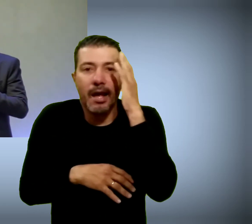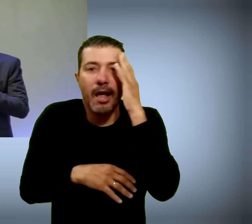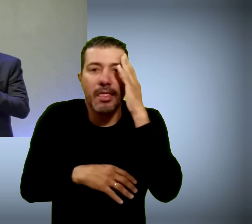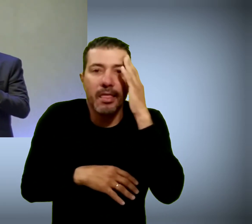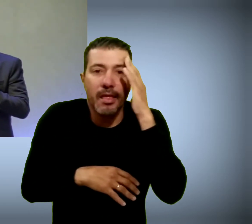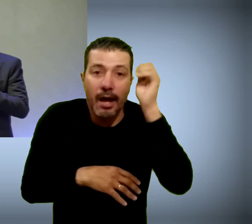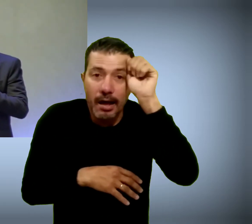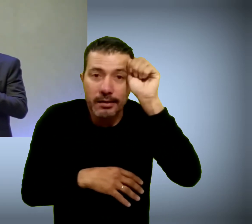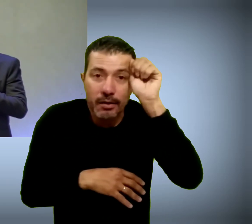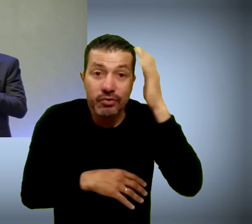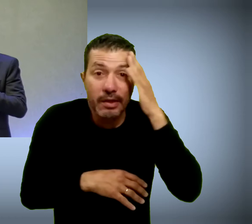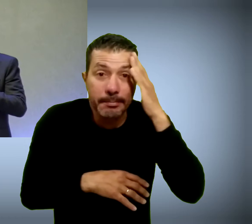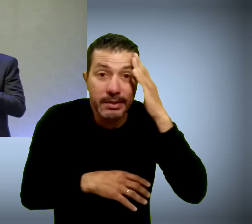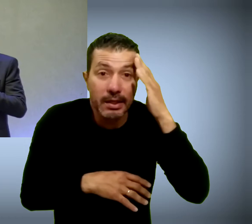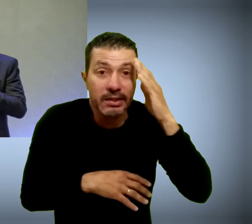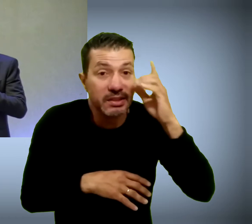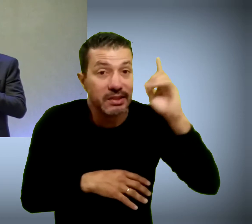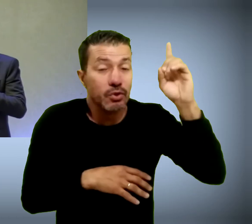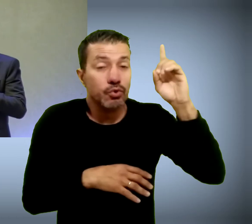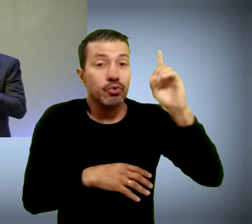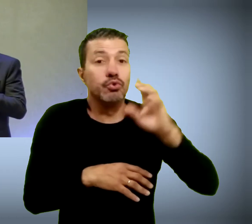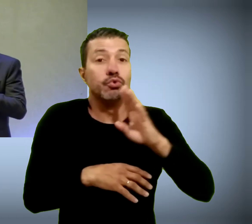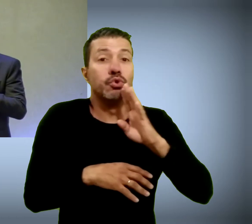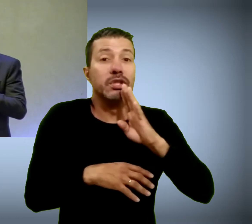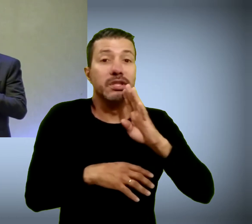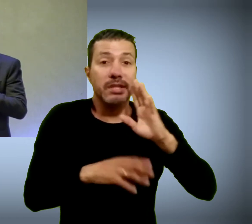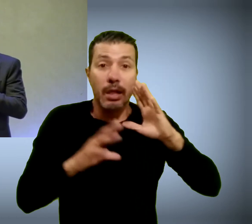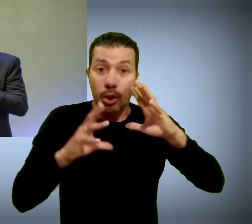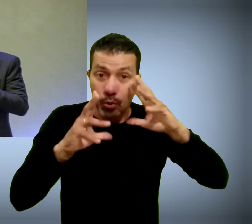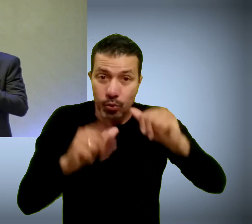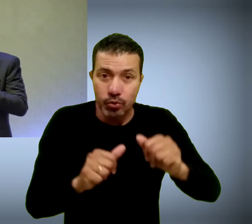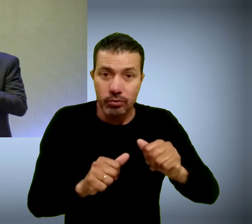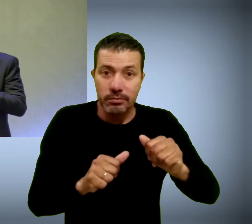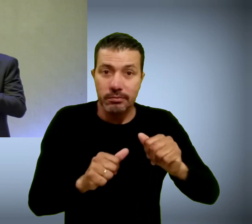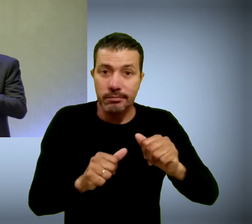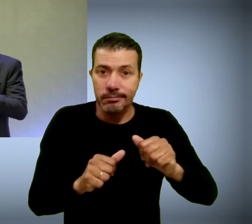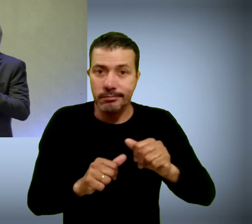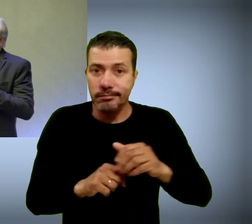tudo? Sabia. Valia a pena se esconder?